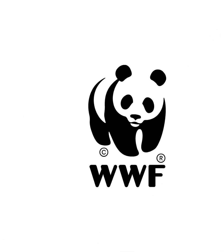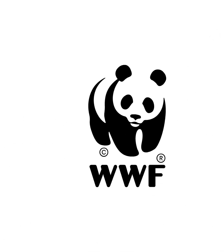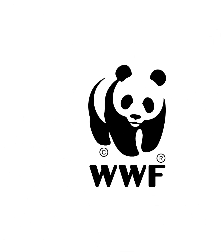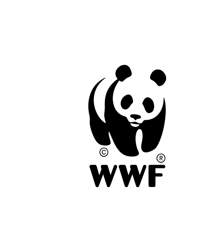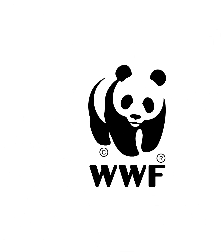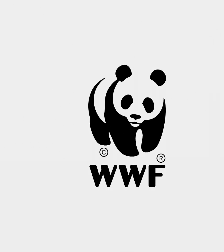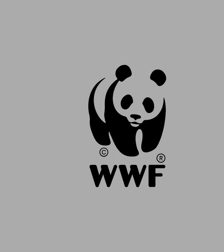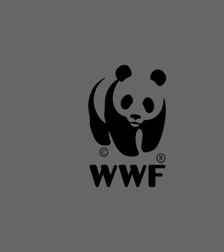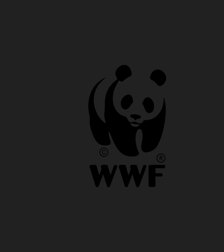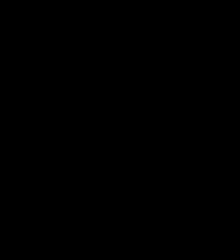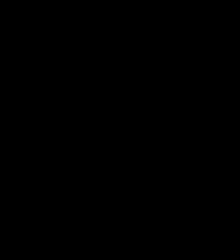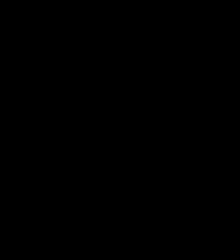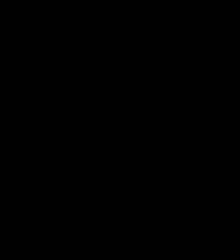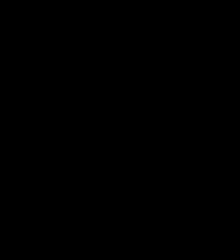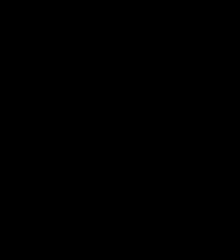¡Gracias! ¡Gracias! ¡Gracias! ¡Gracias!